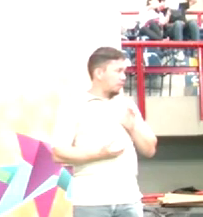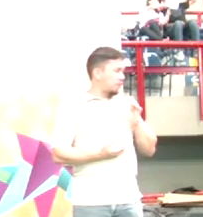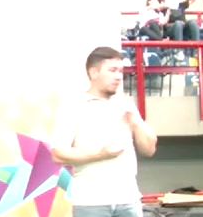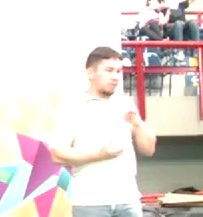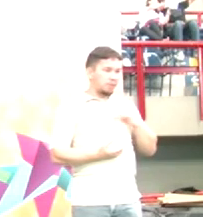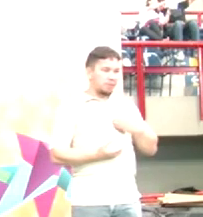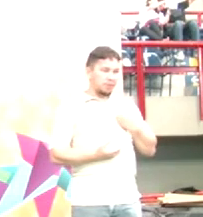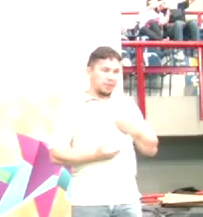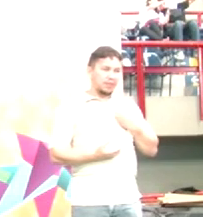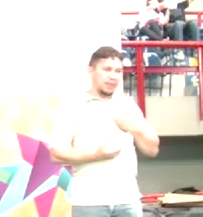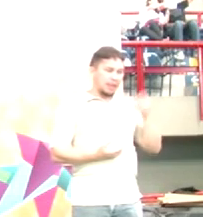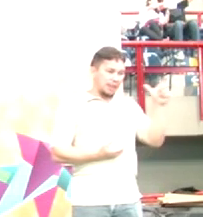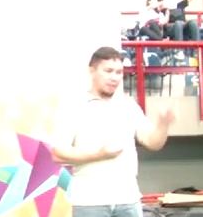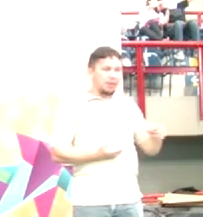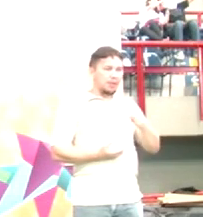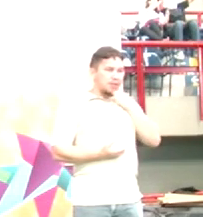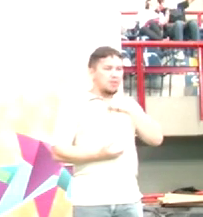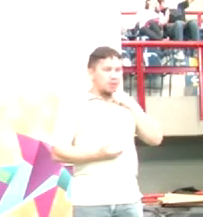cismado chama-se velho.